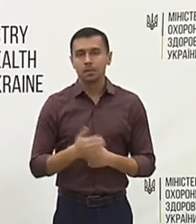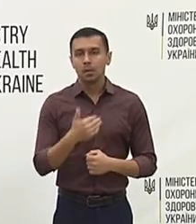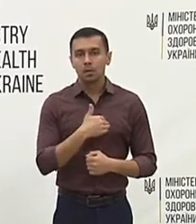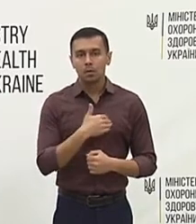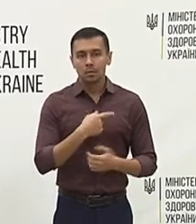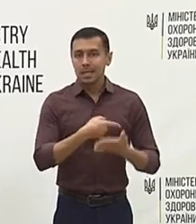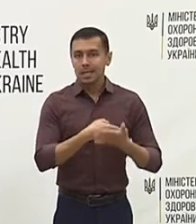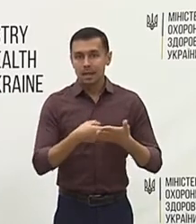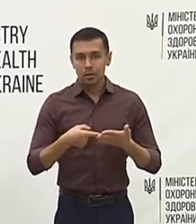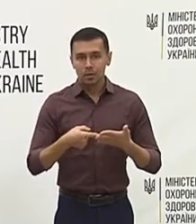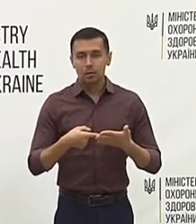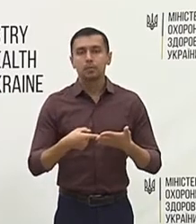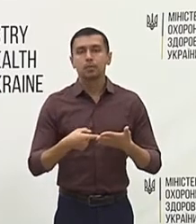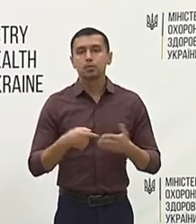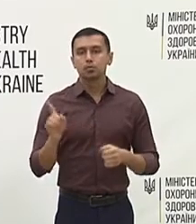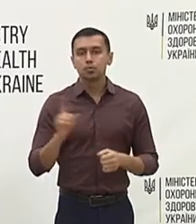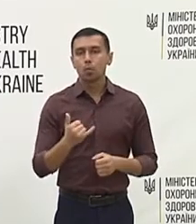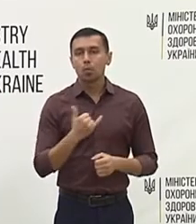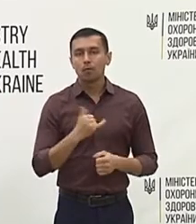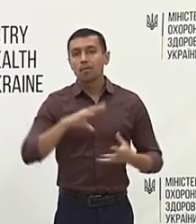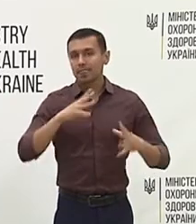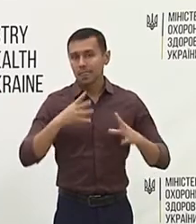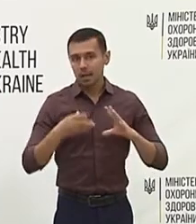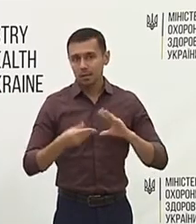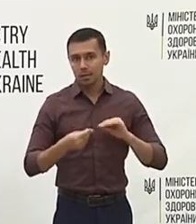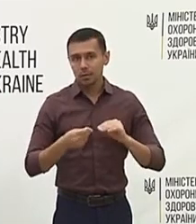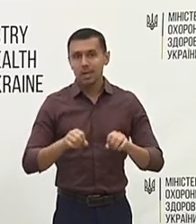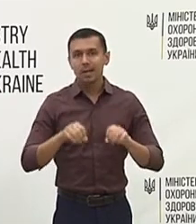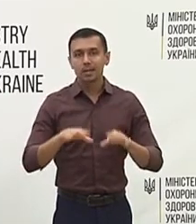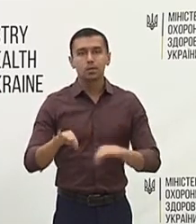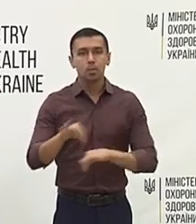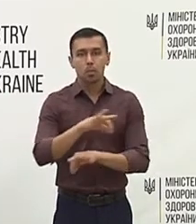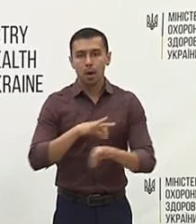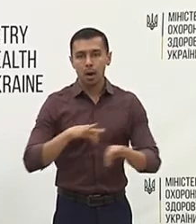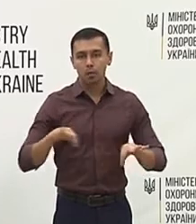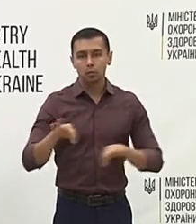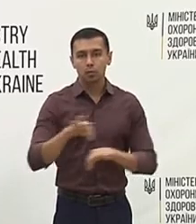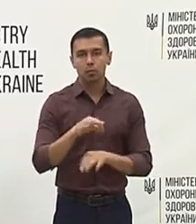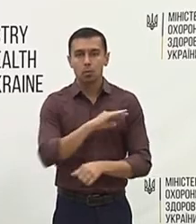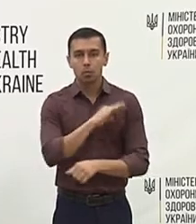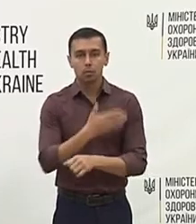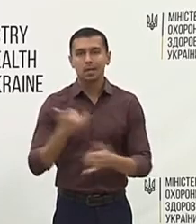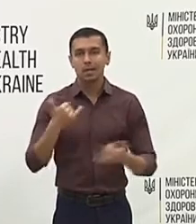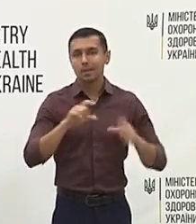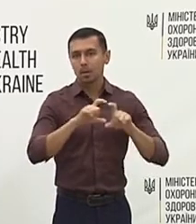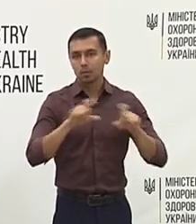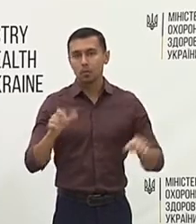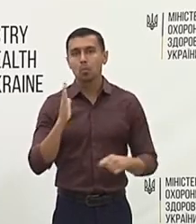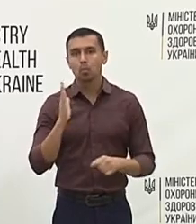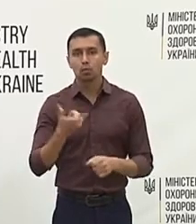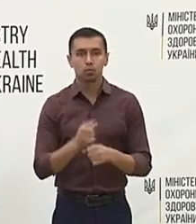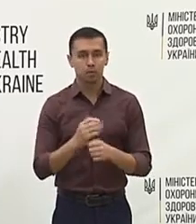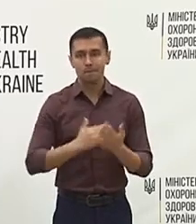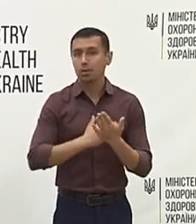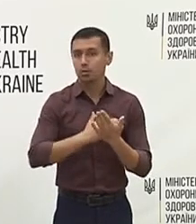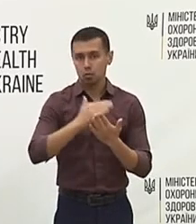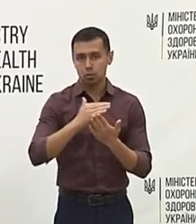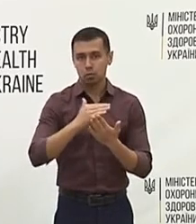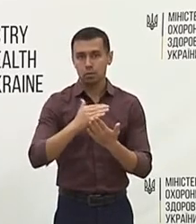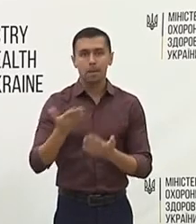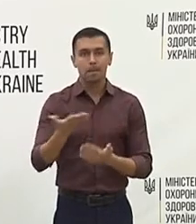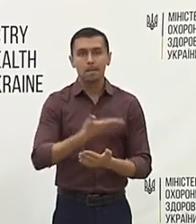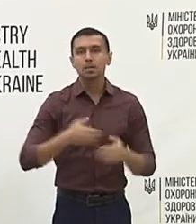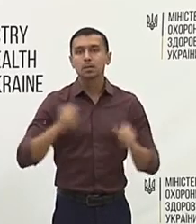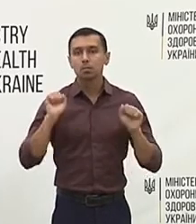Хочу зазначити, що внаслідок реалізації проєкту потужність лабораторії буде дуже високою. І